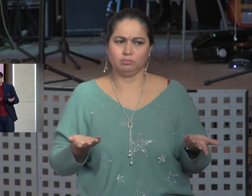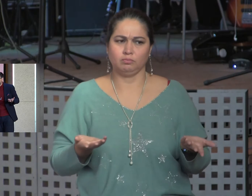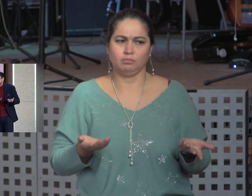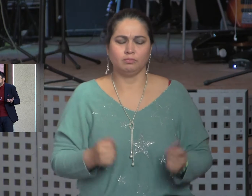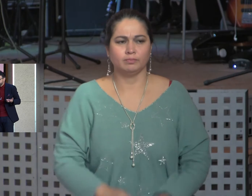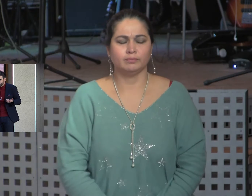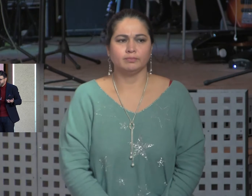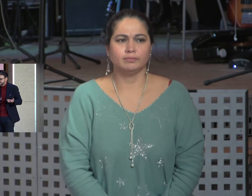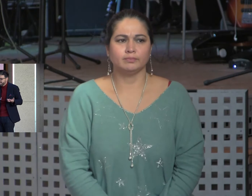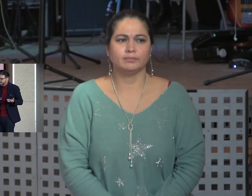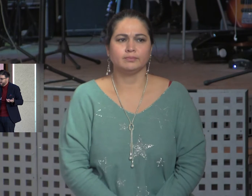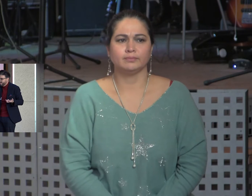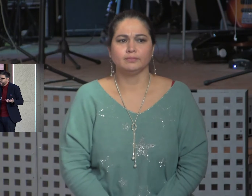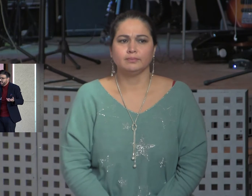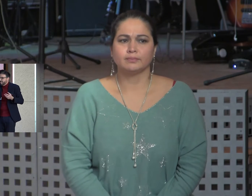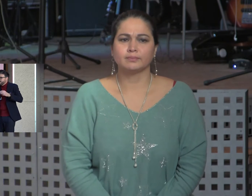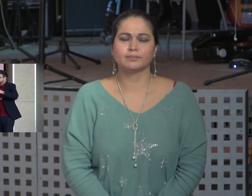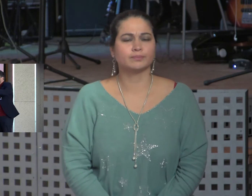hombre.